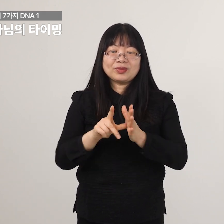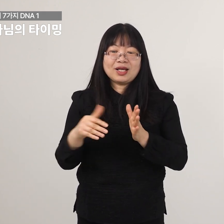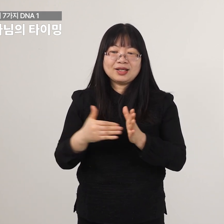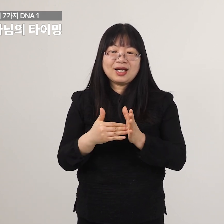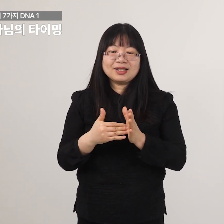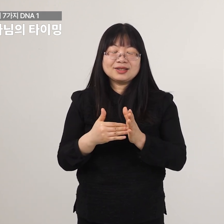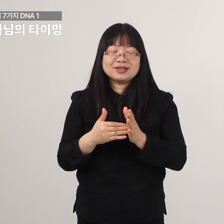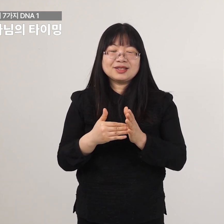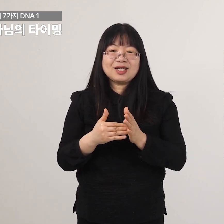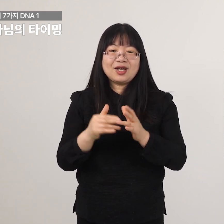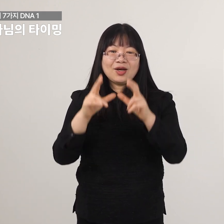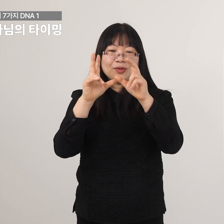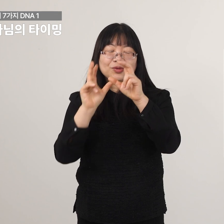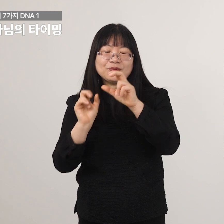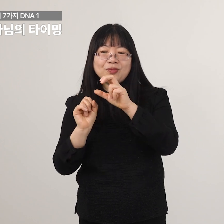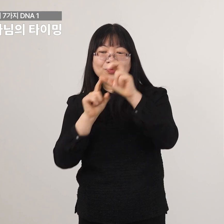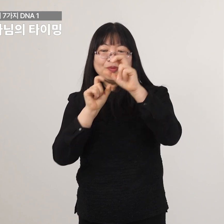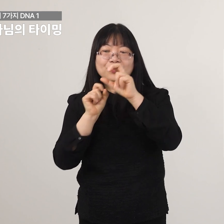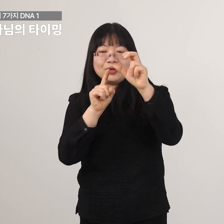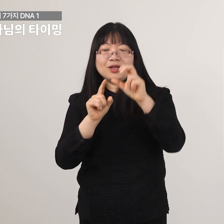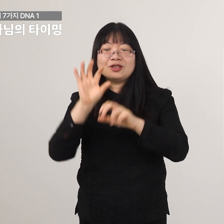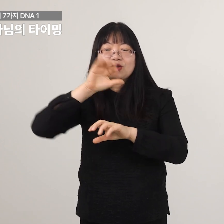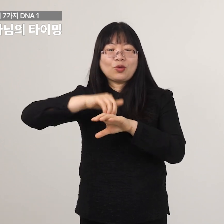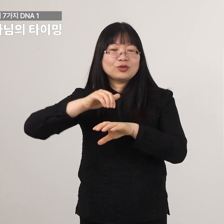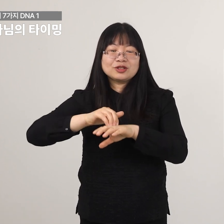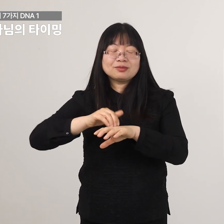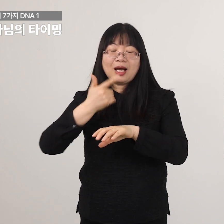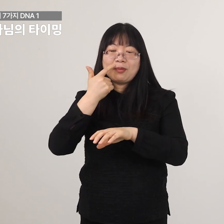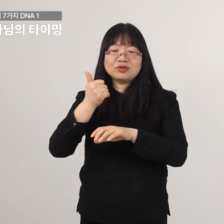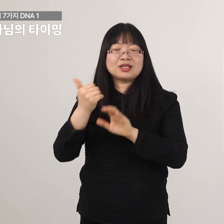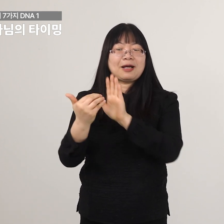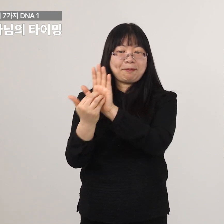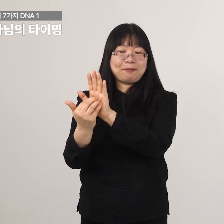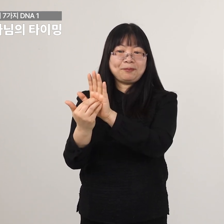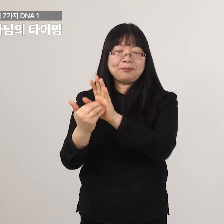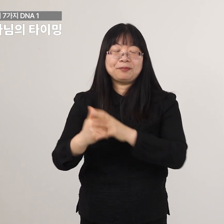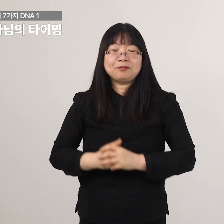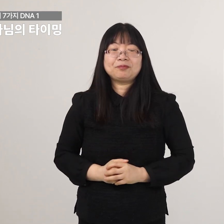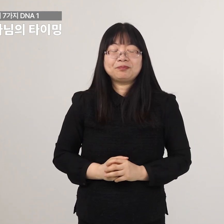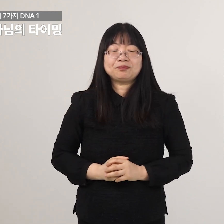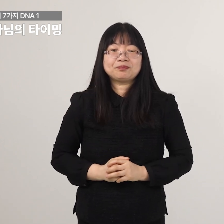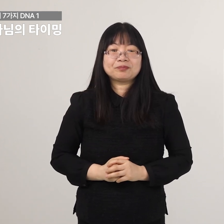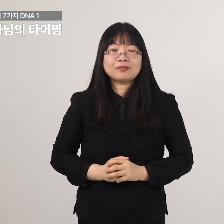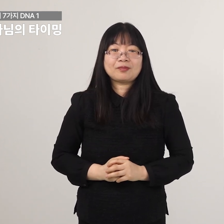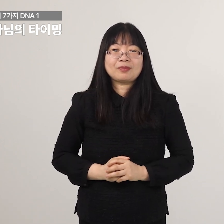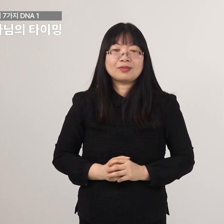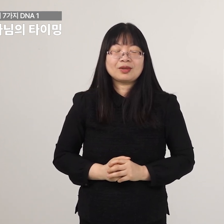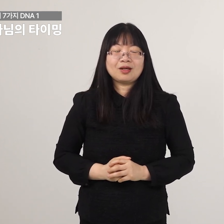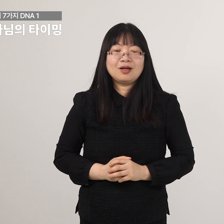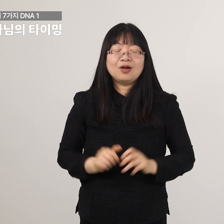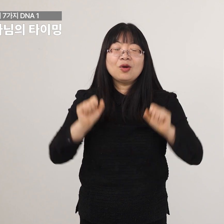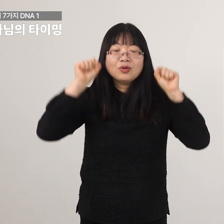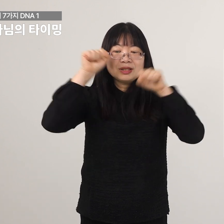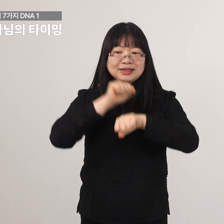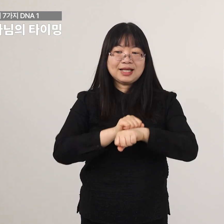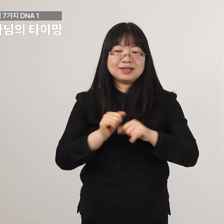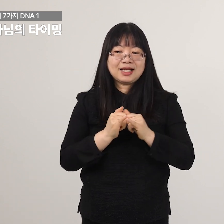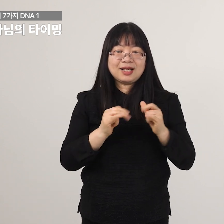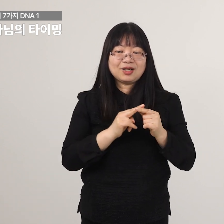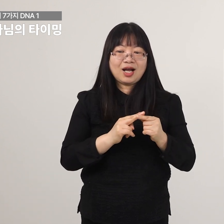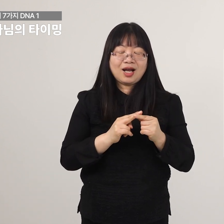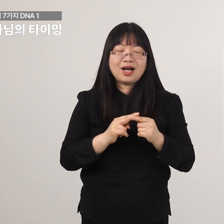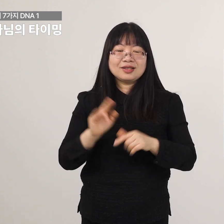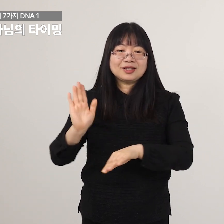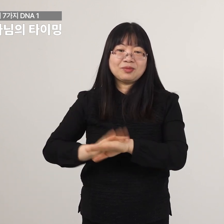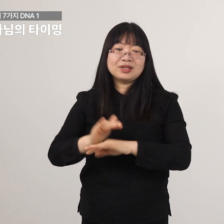때까지인가 슈팅 연습을 아버지가 안 시켰다 그러죠? 예. 그러니까 운동 잘하는 사람과